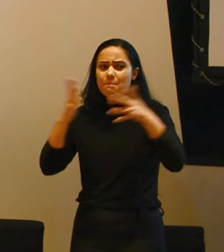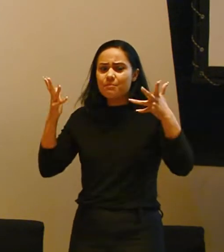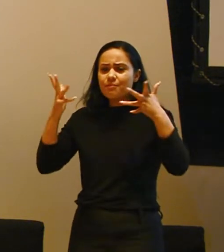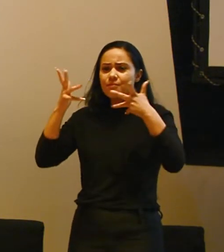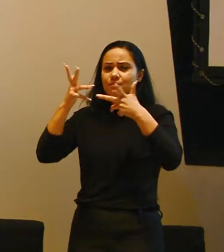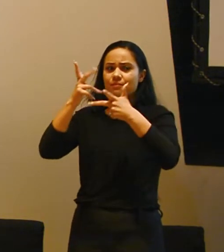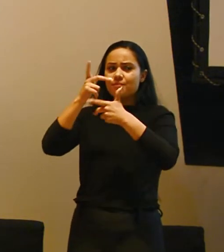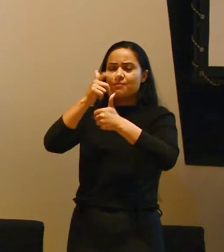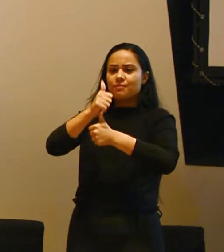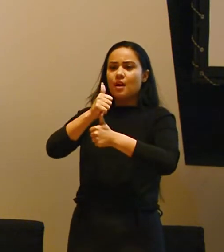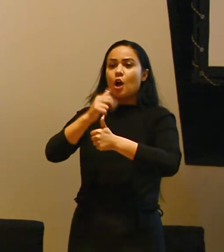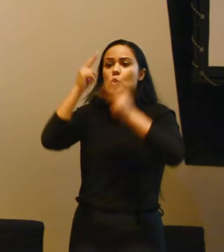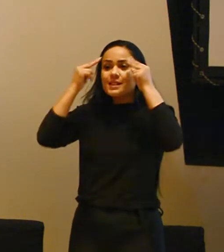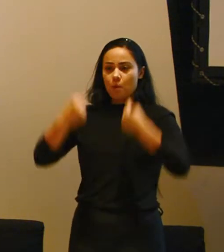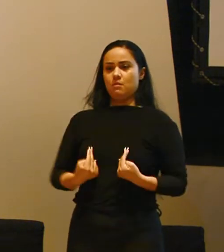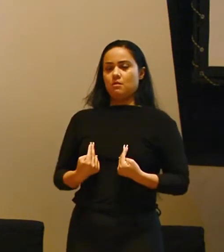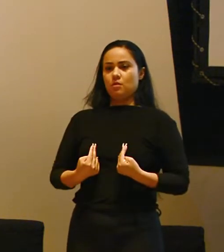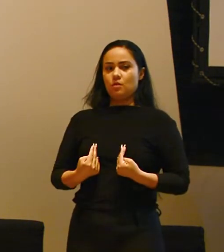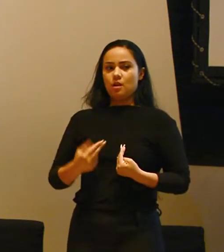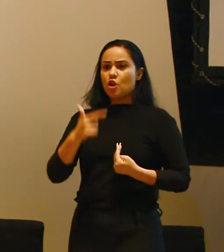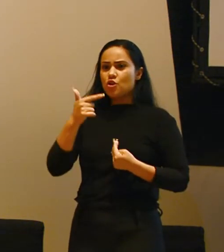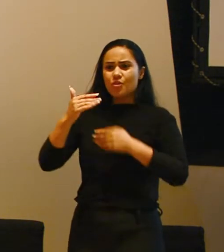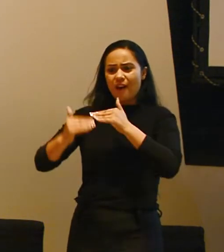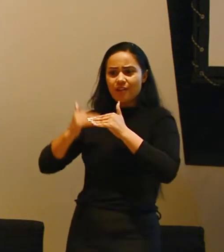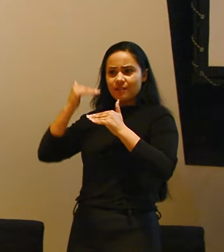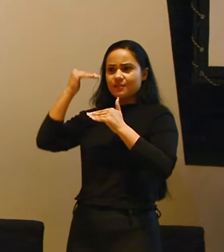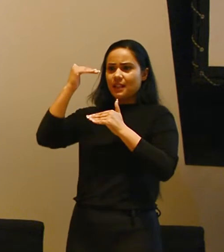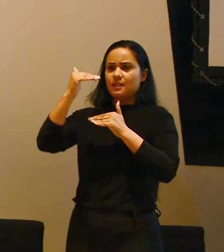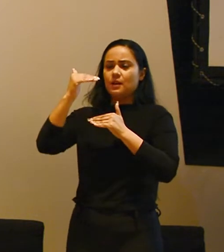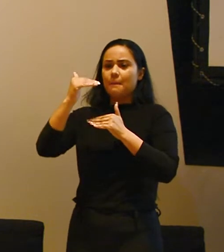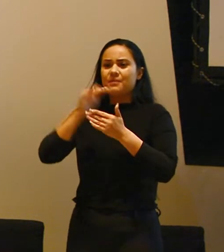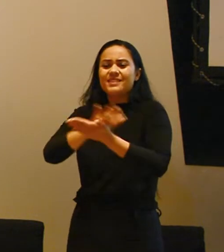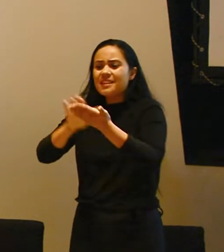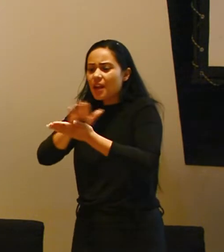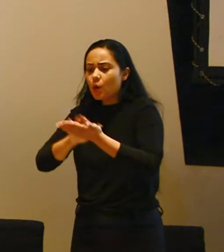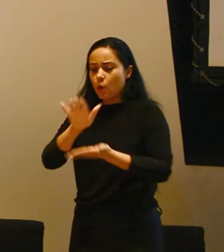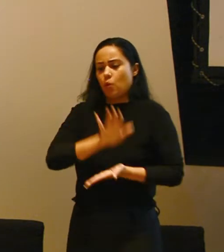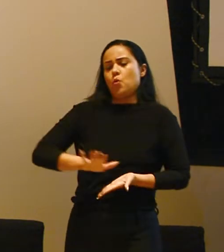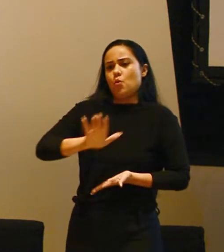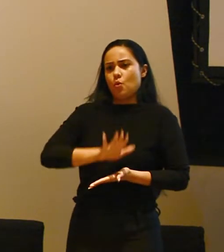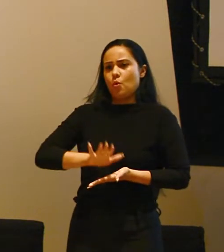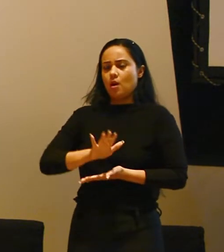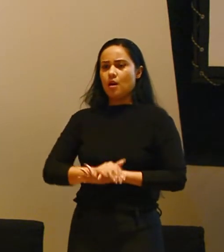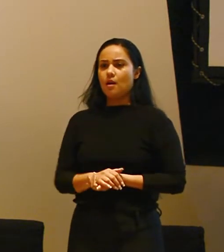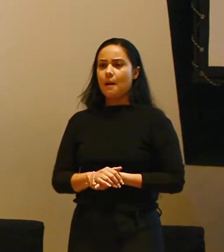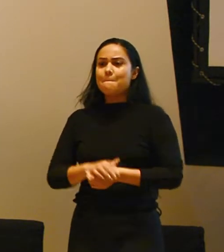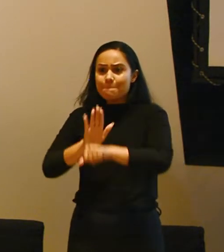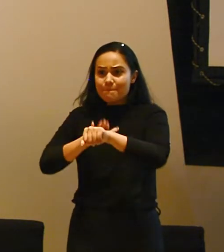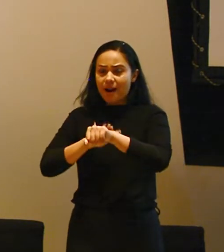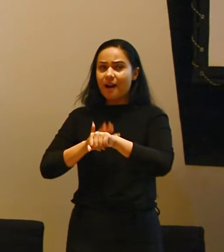esplendoroso. O ser humano não avançou em nenhuma área mais do